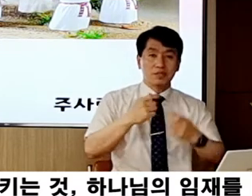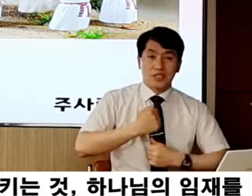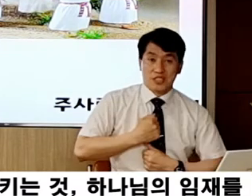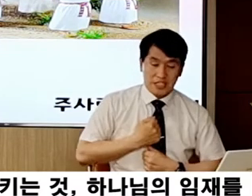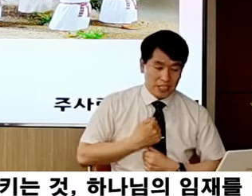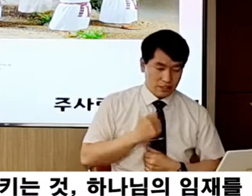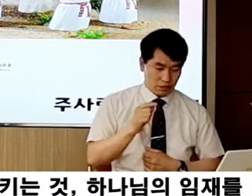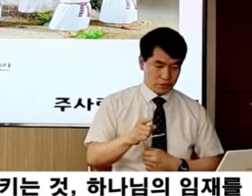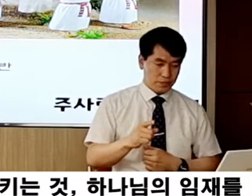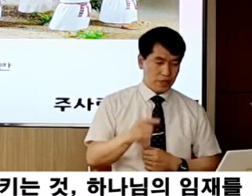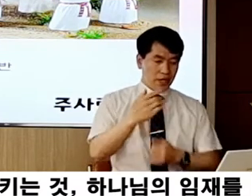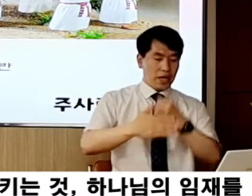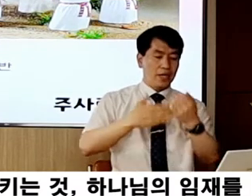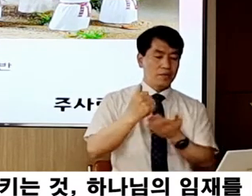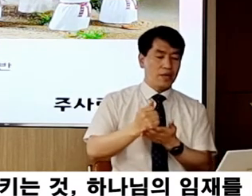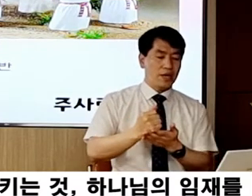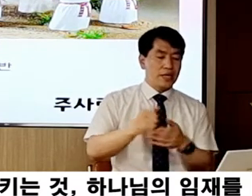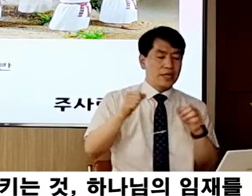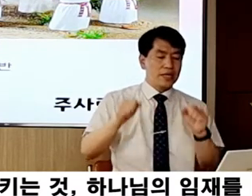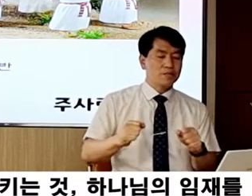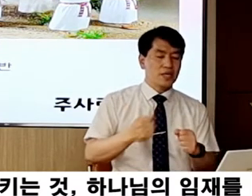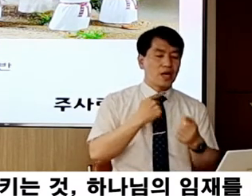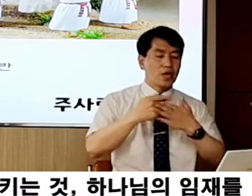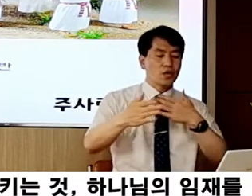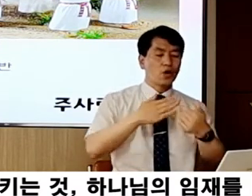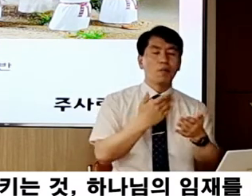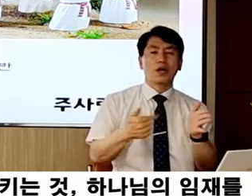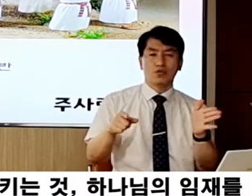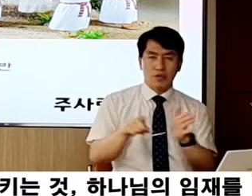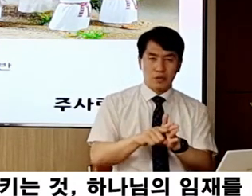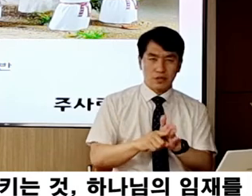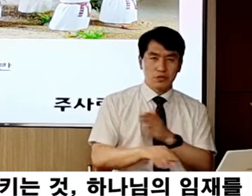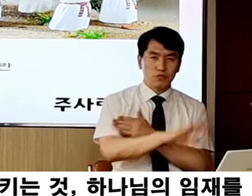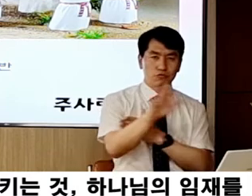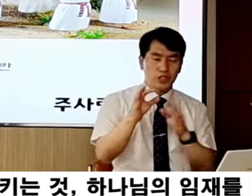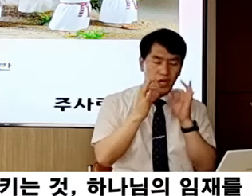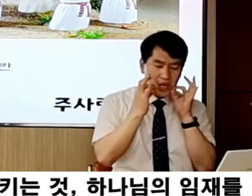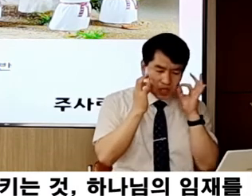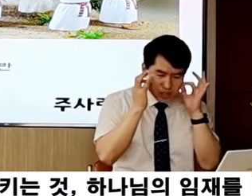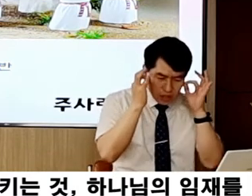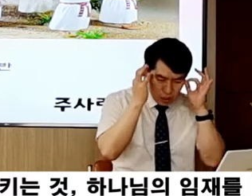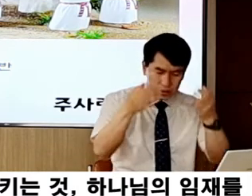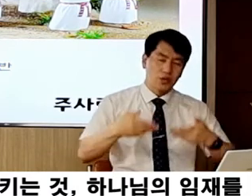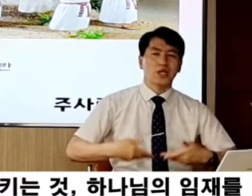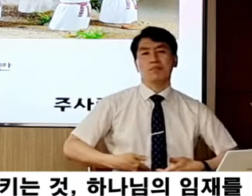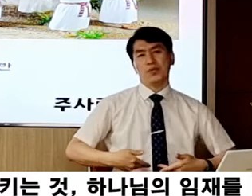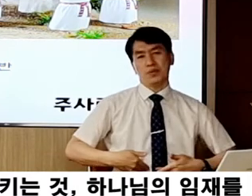말씀을 지키는 것, 하나님의 임재 경험하기 위해서는 우리의 정성이